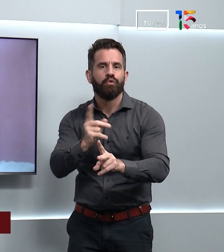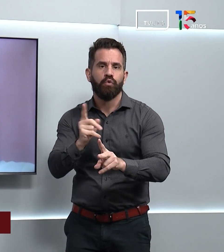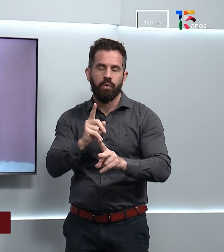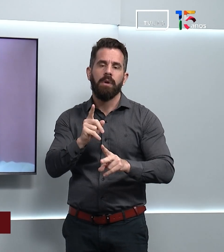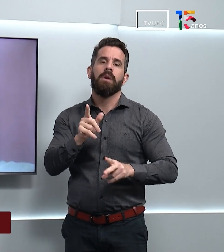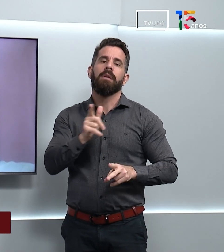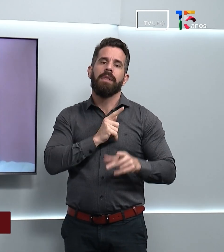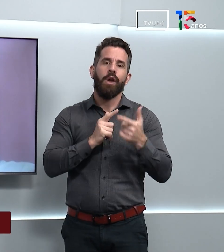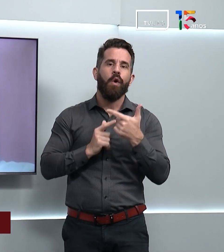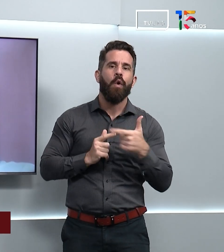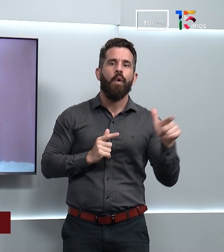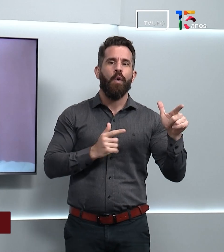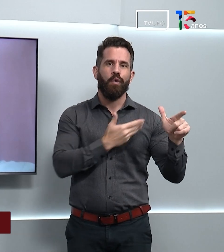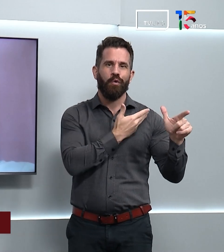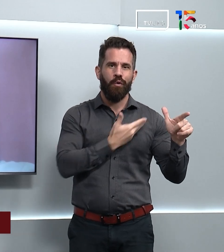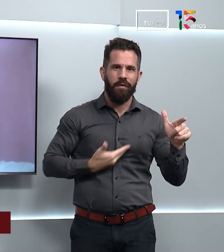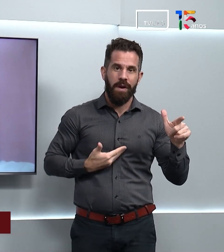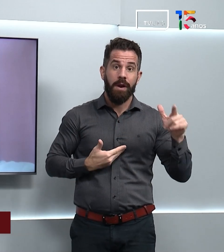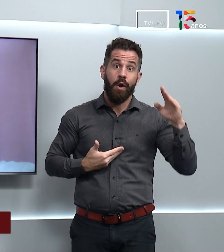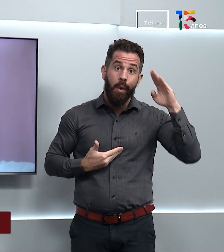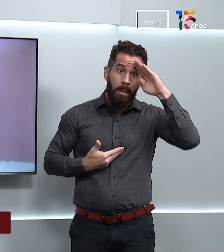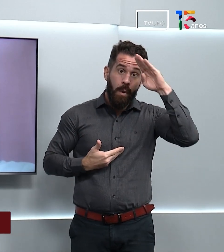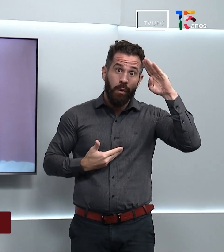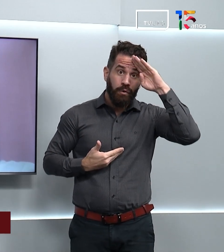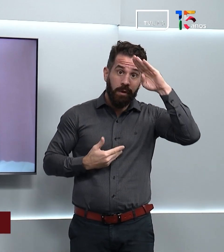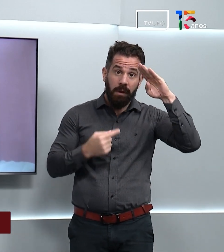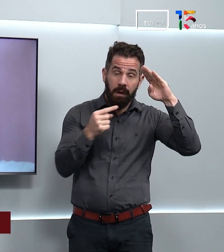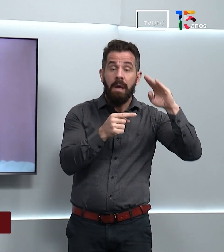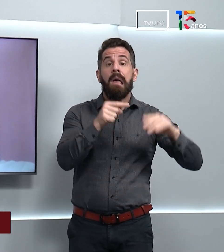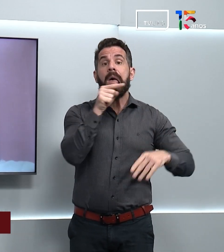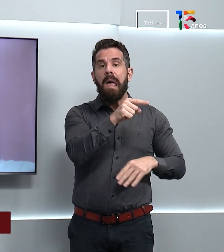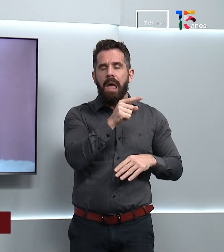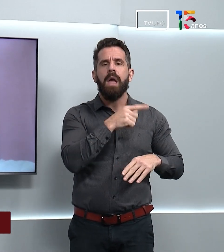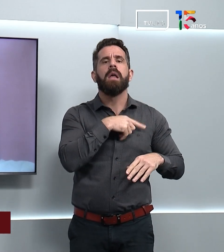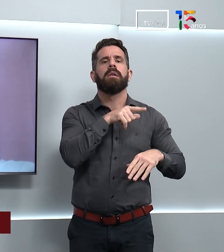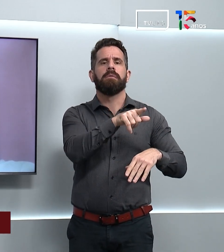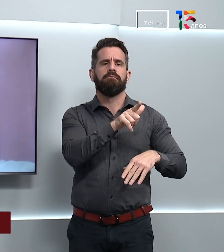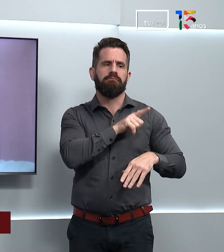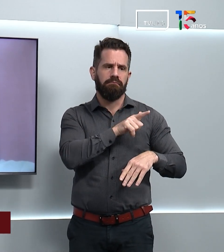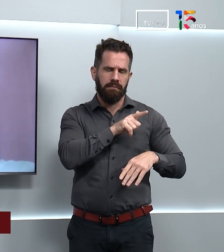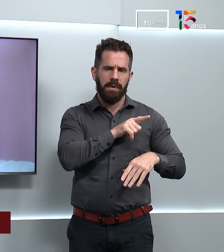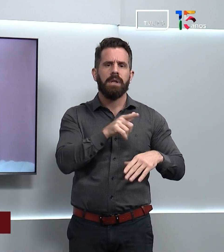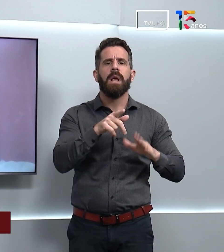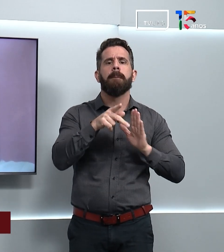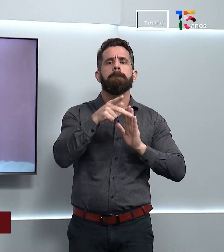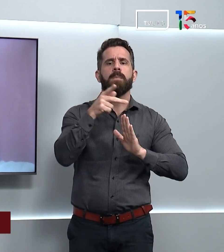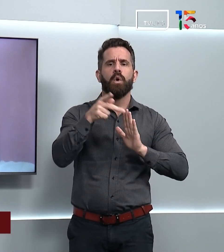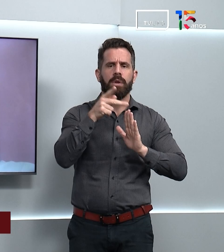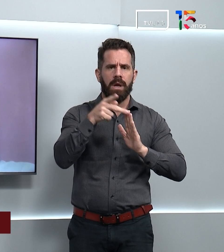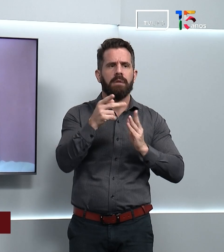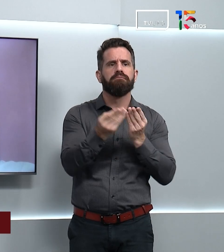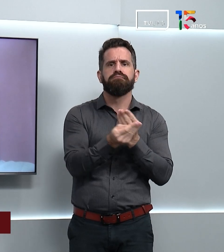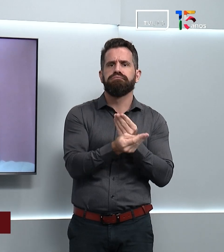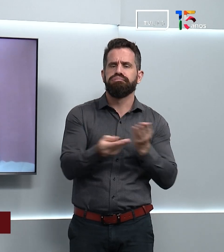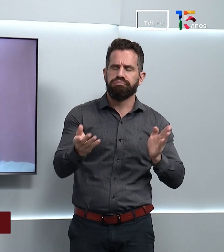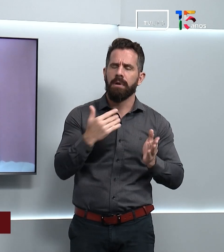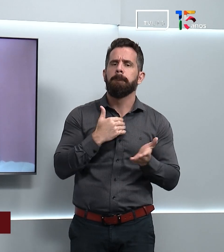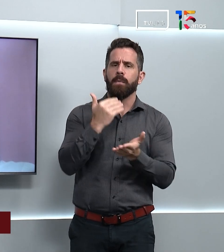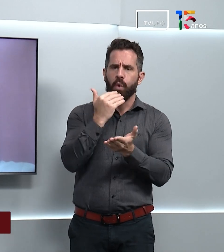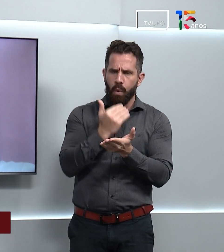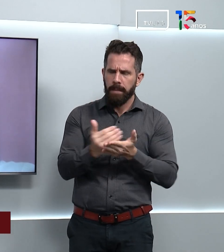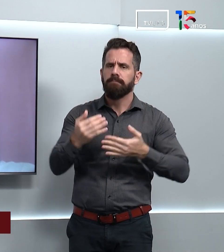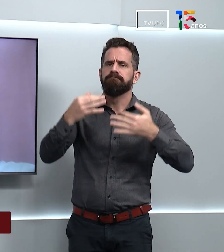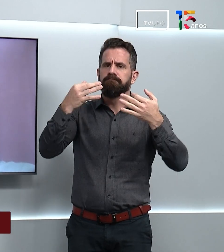governo Bolsonaro, cria-se, né, portarias para que dê sequência a esse processo de implementação do novo ensino